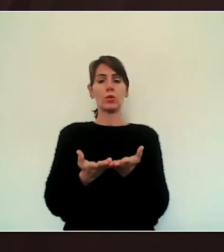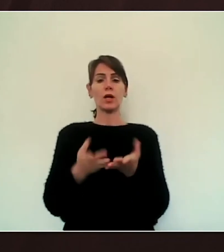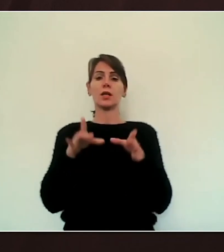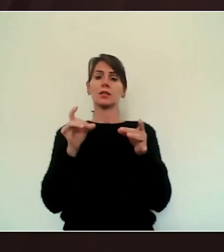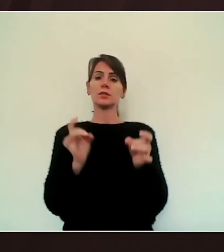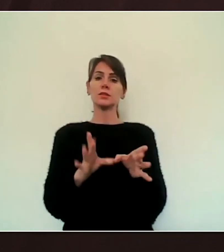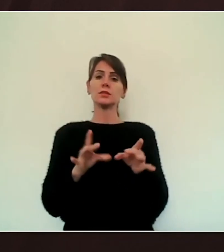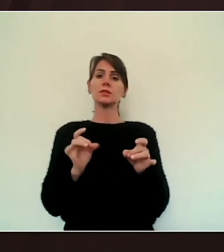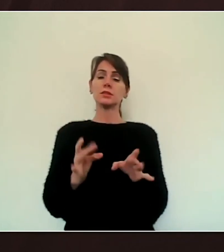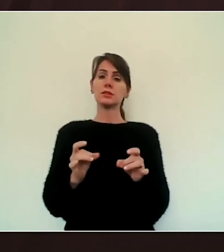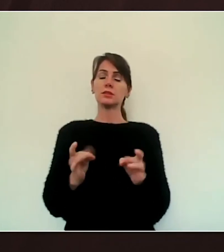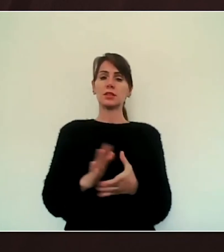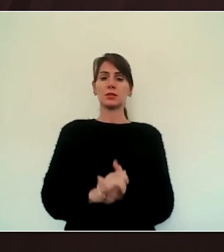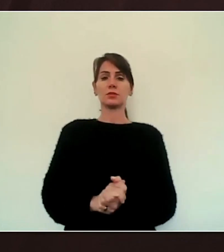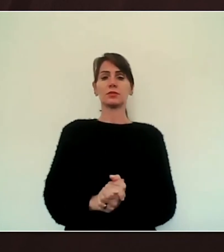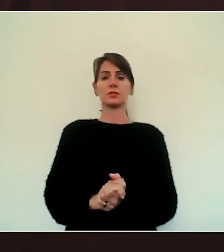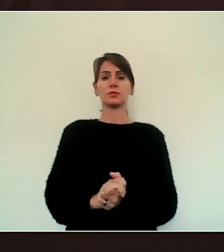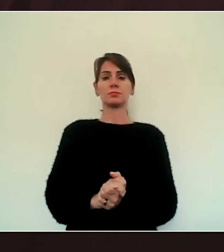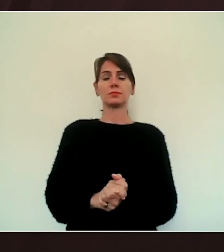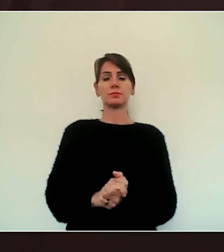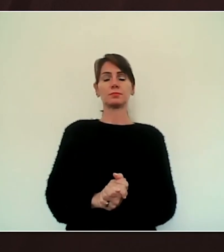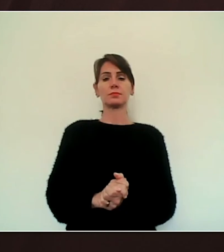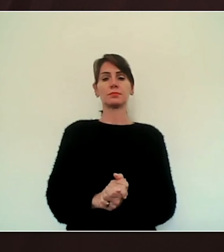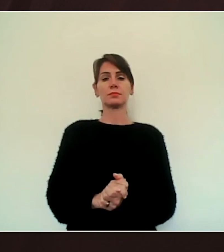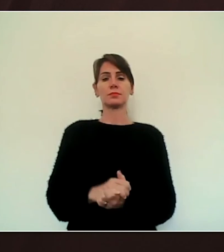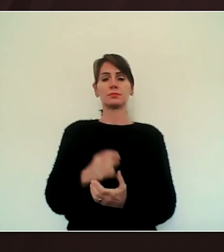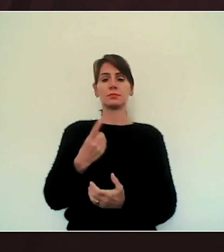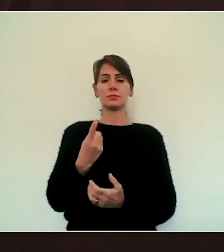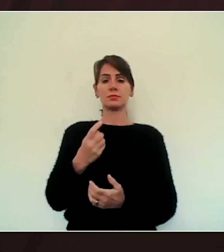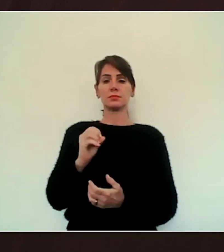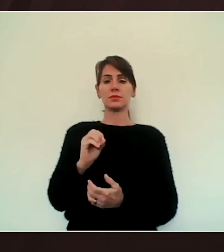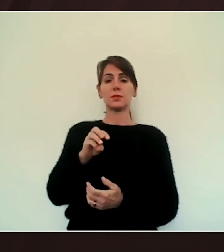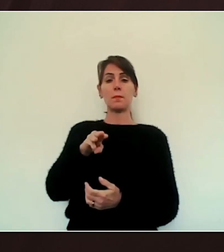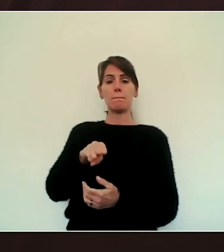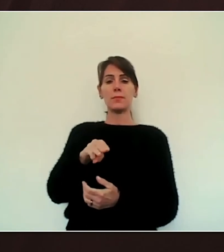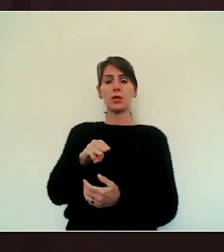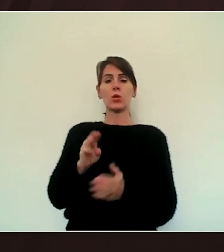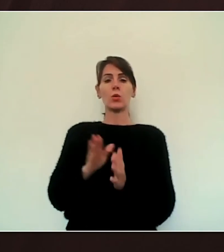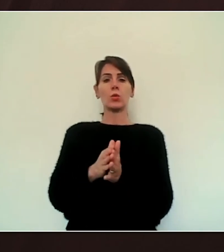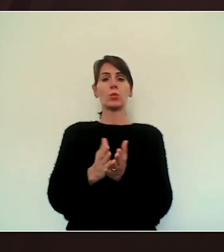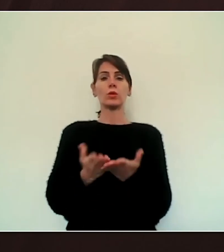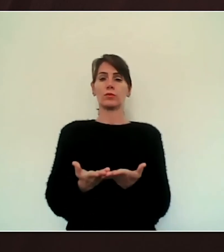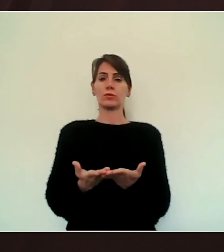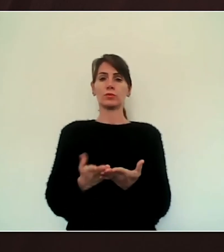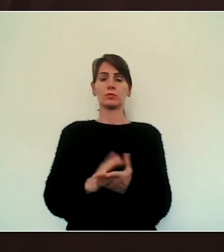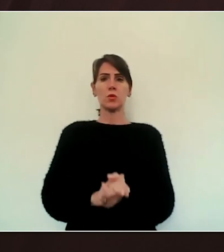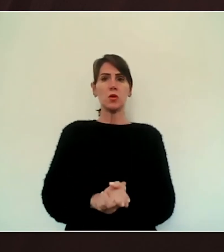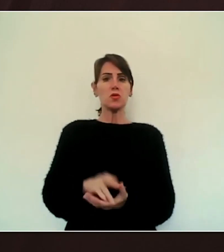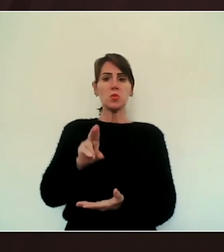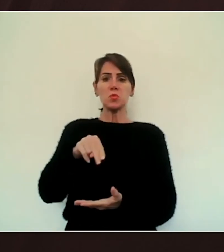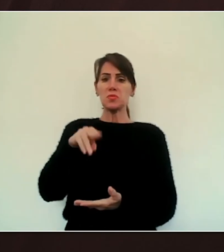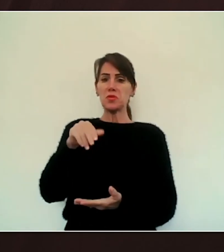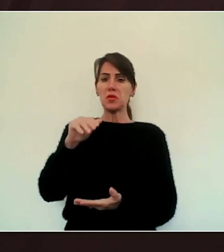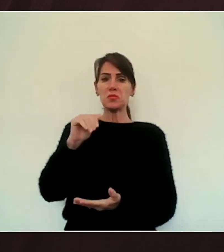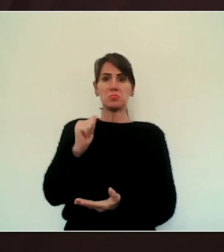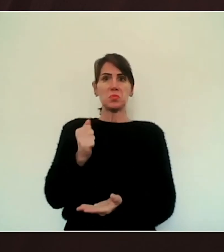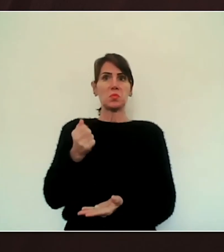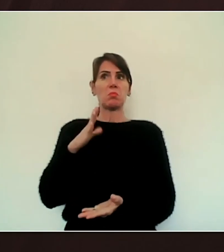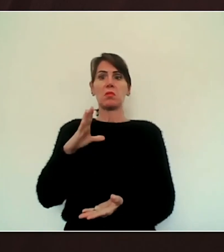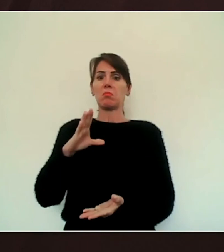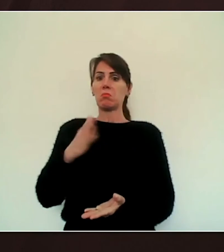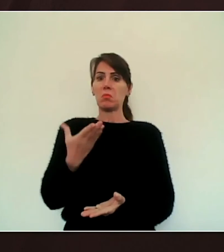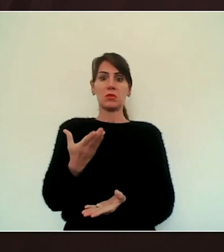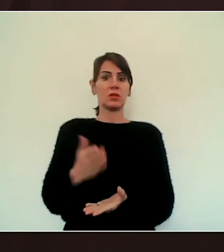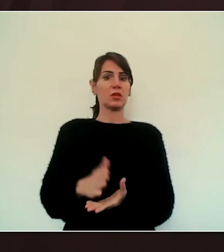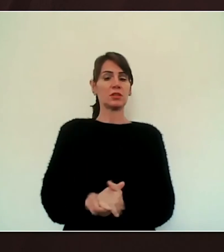desses 300 comportores. 10 mil livros. Nunca na história editorial desse país se